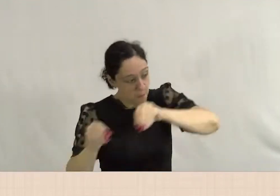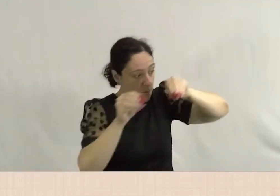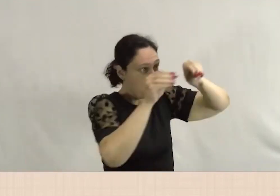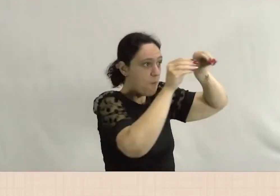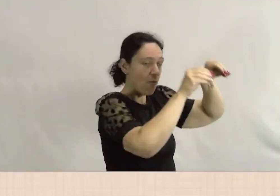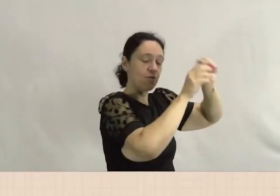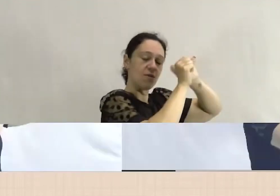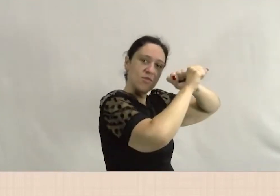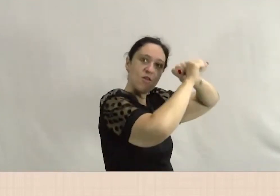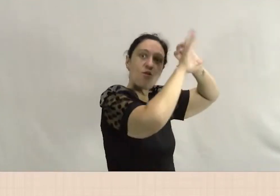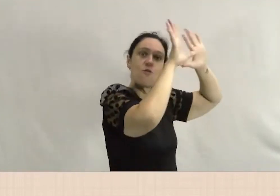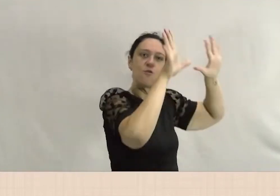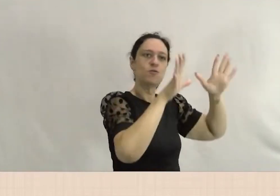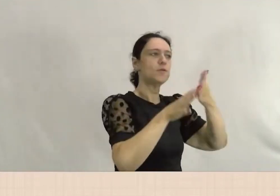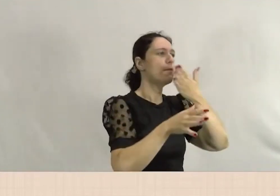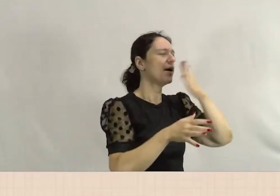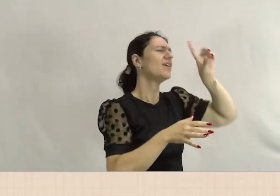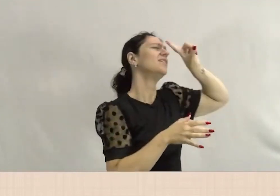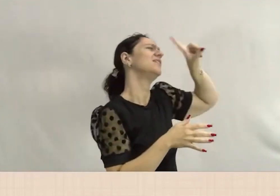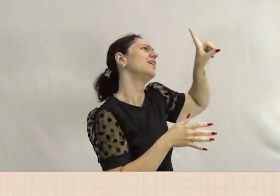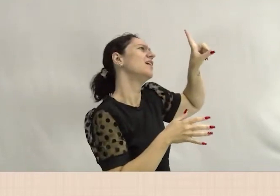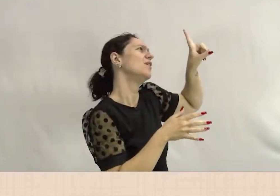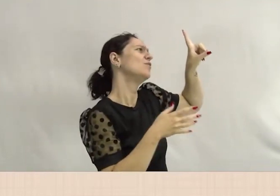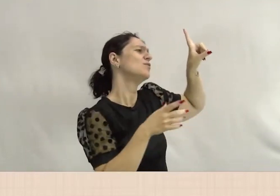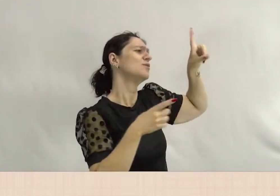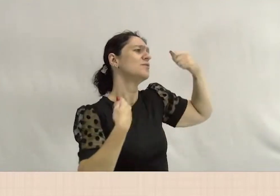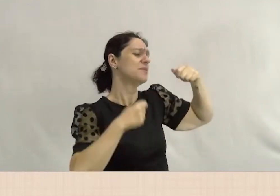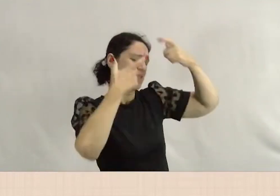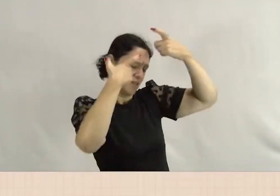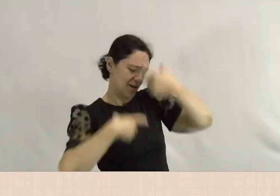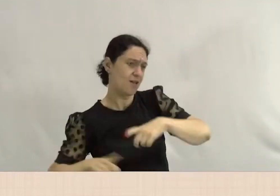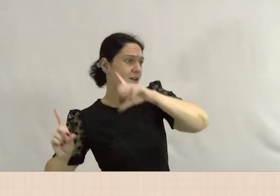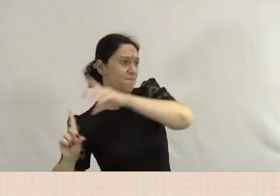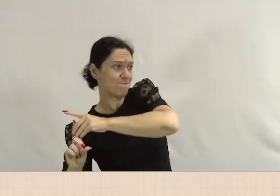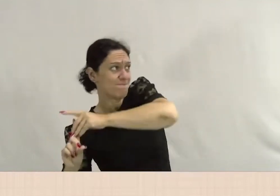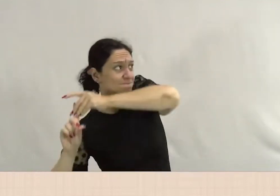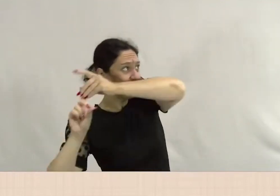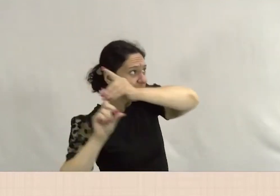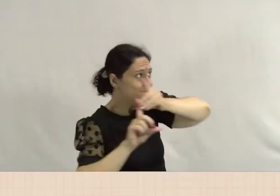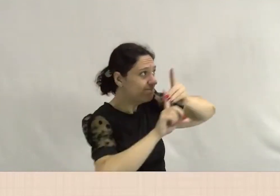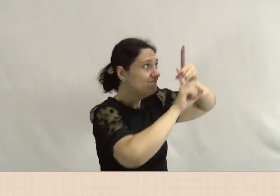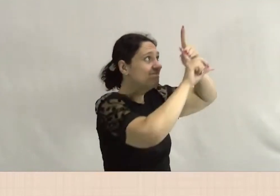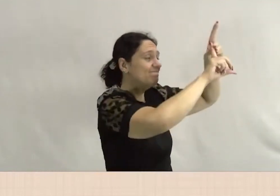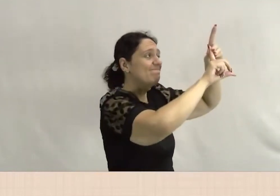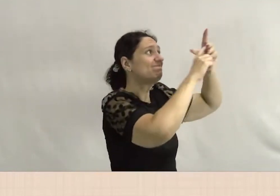Peça para o Senhor: Senhor, me transporte para o reino, por outro reino.